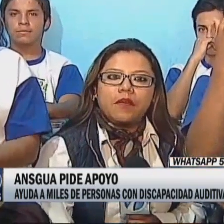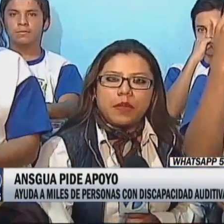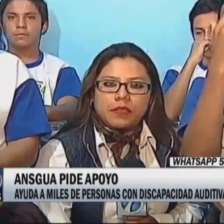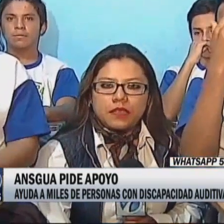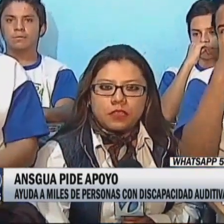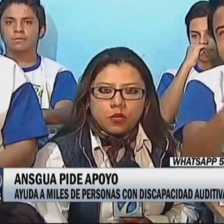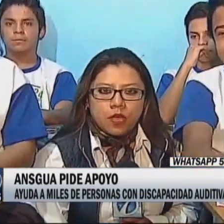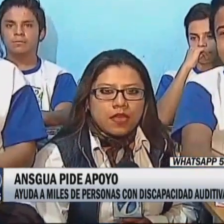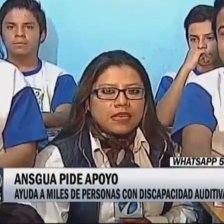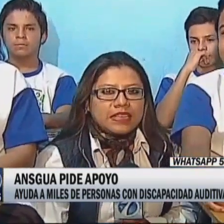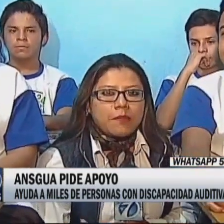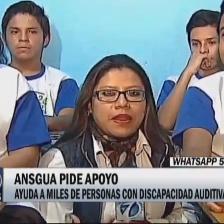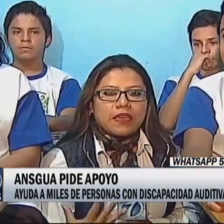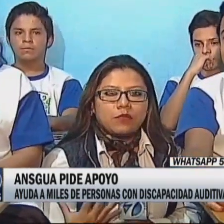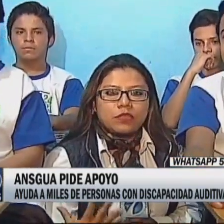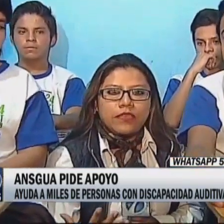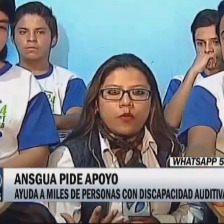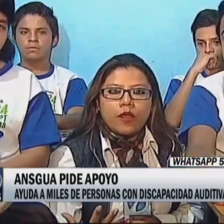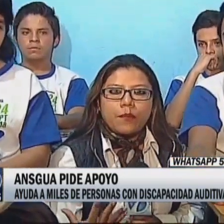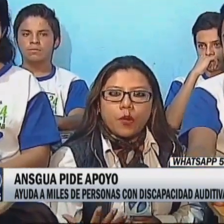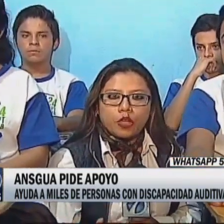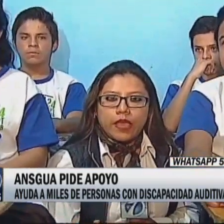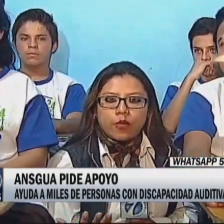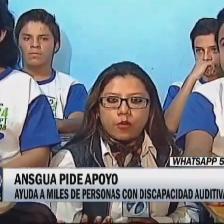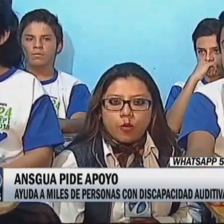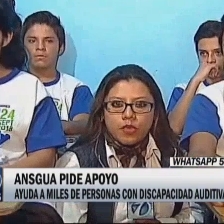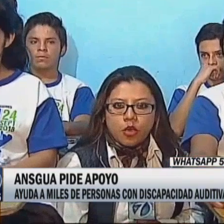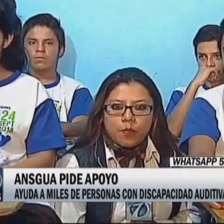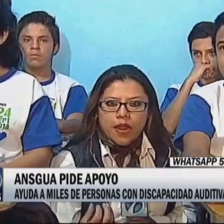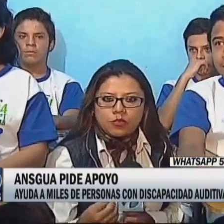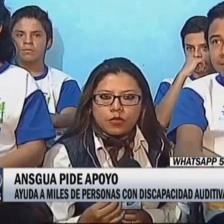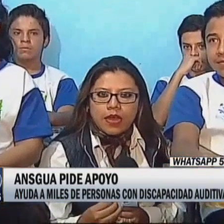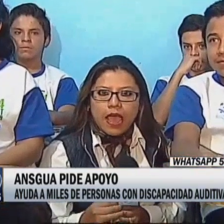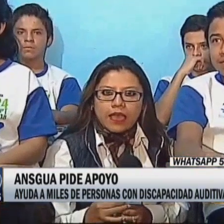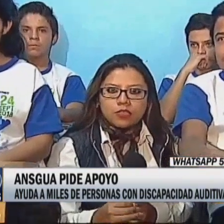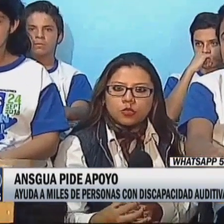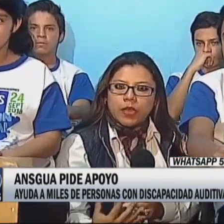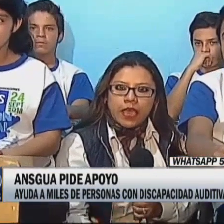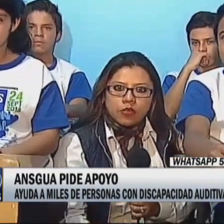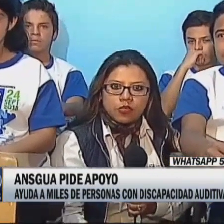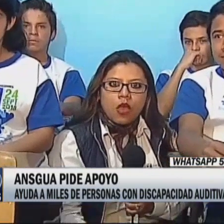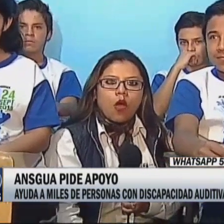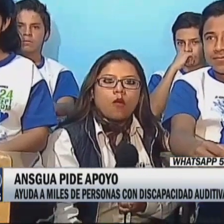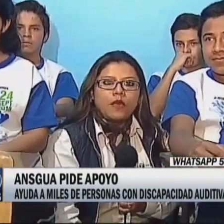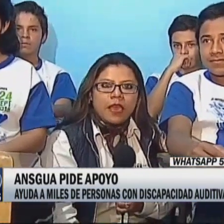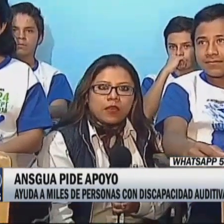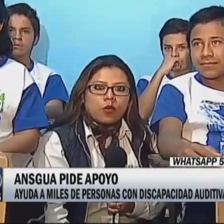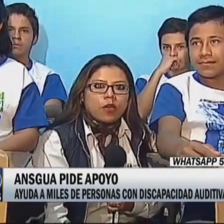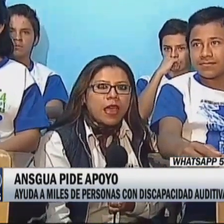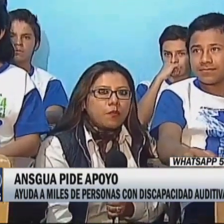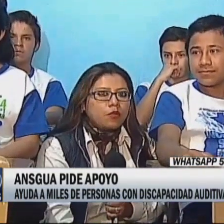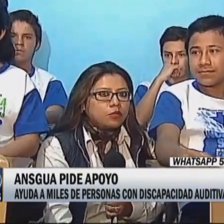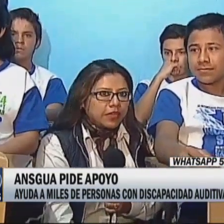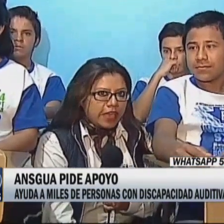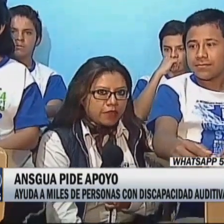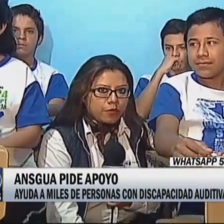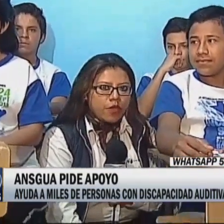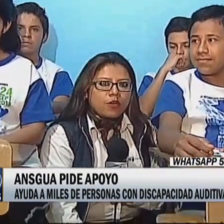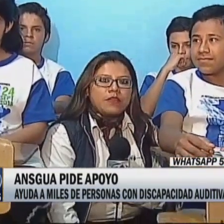invitación, ya sea para que usted dé un aporte económico para ayudar a estos pequeños o bien con el voluntariado. Con